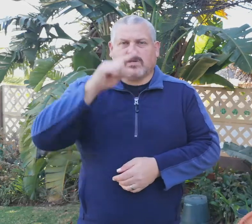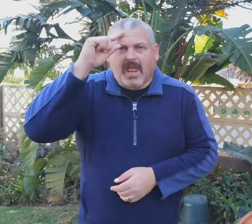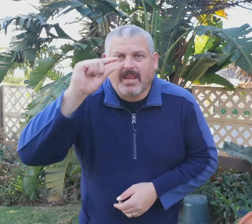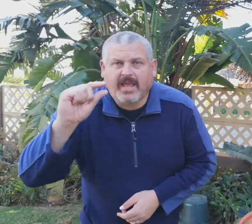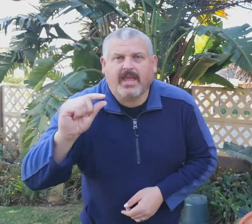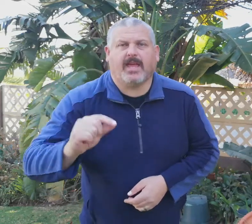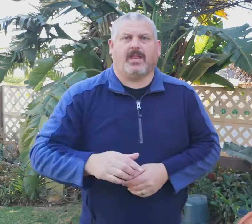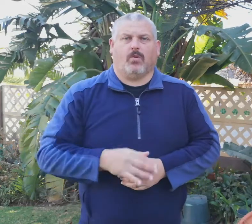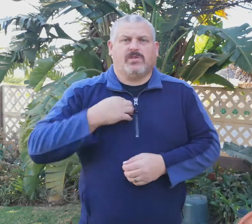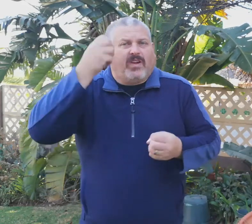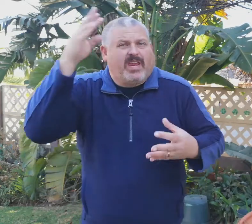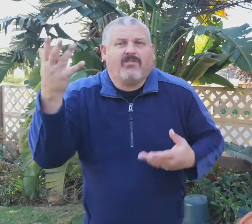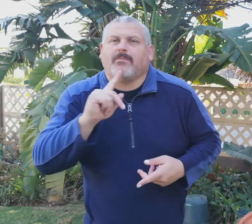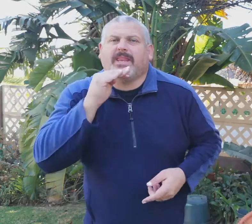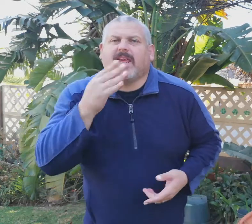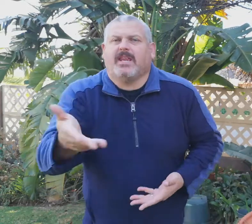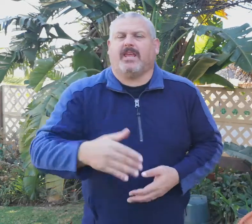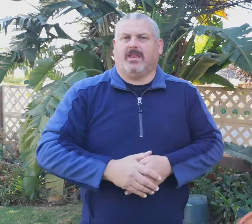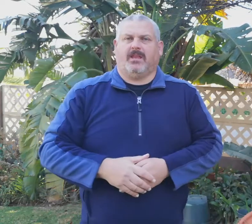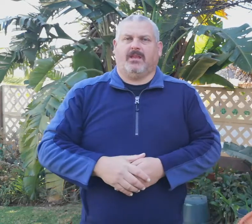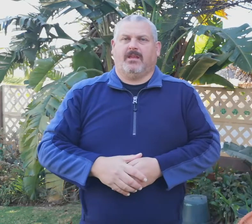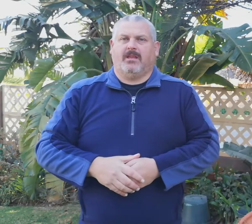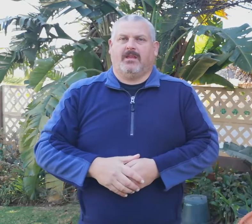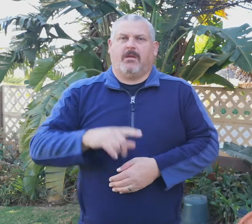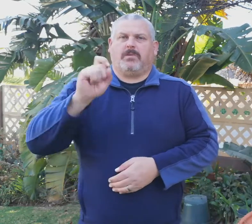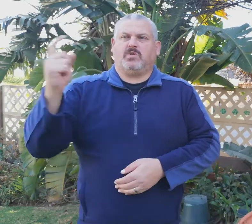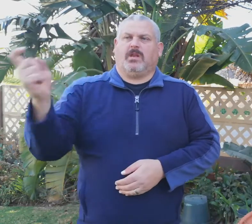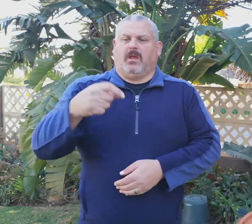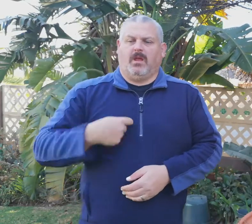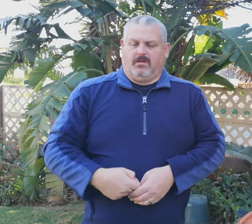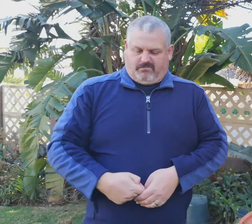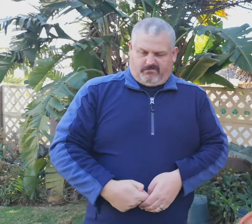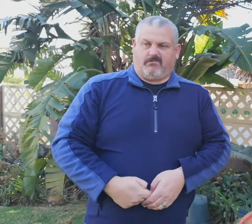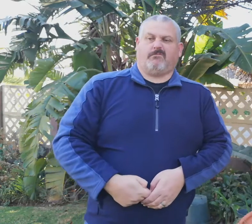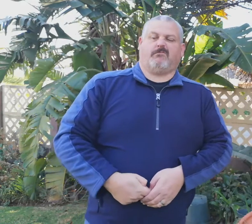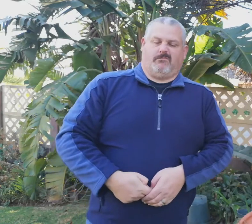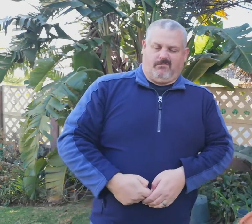Soos nederig is. Ons vergeet wat beteken dit. Persoon.